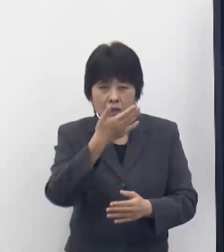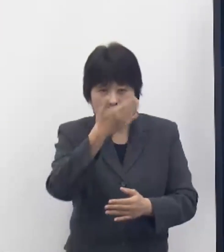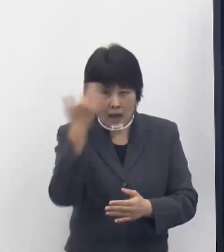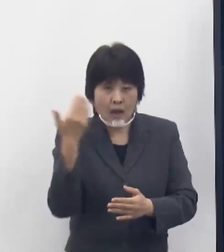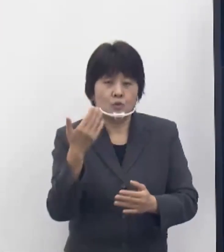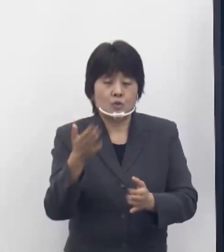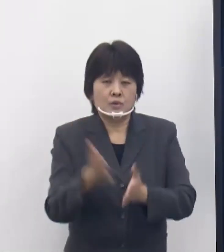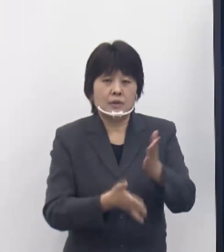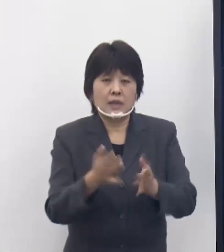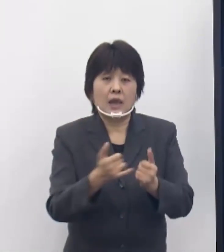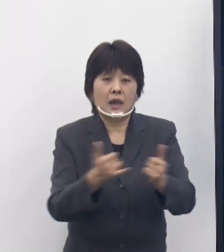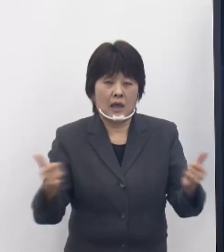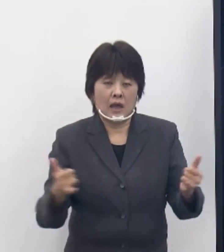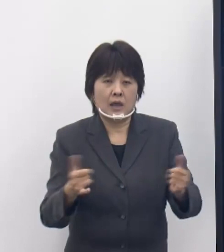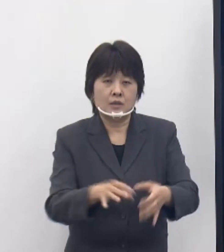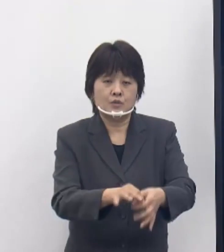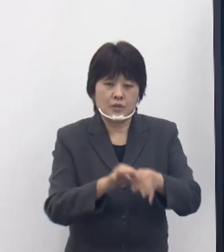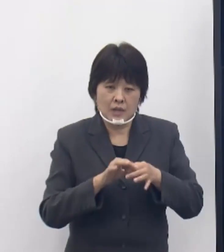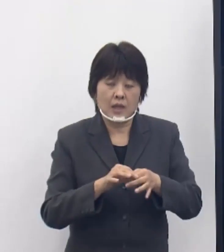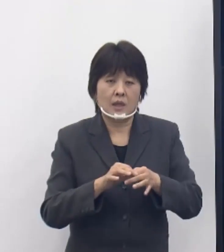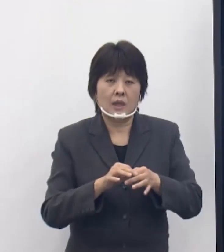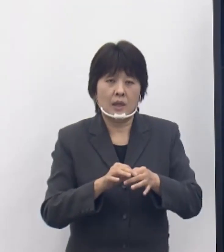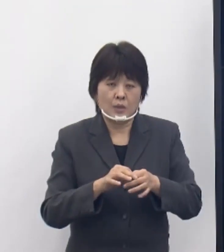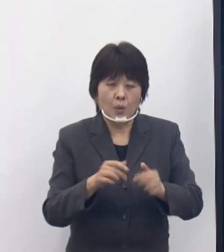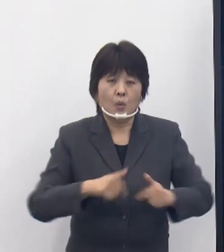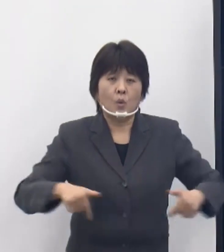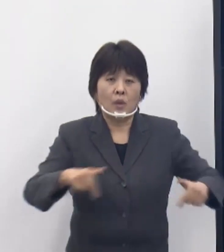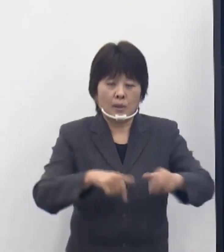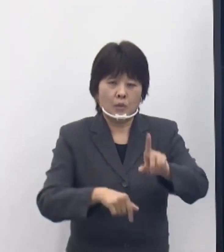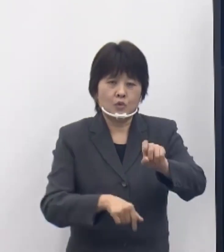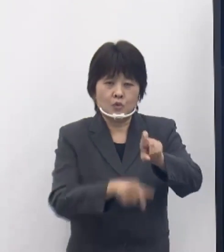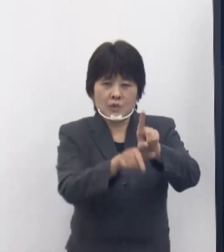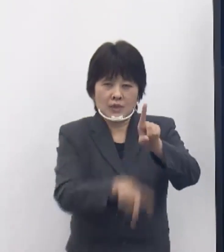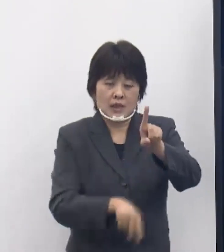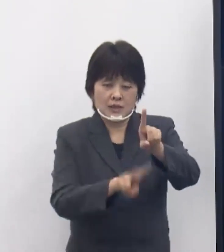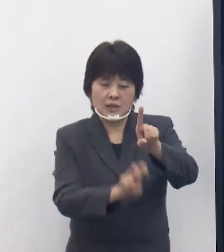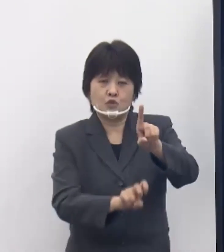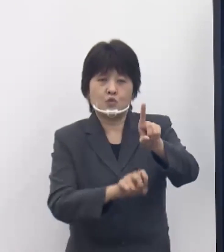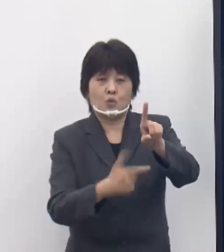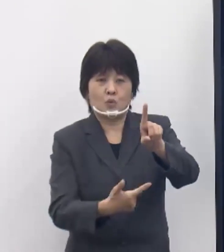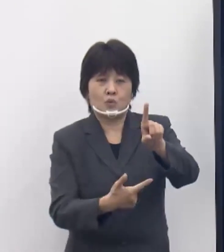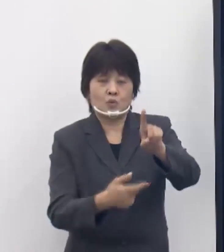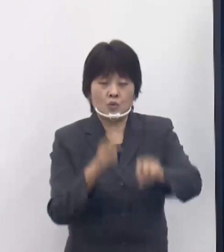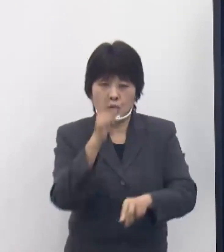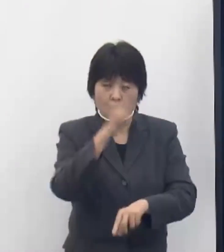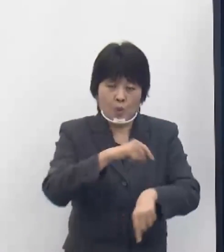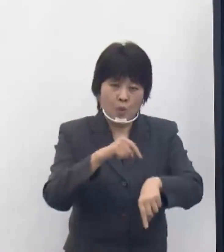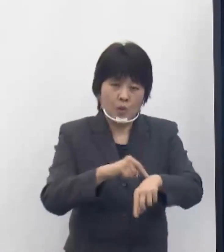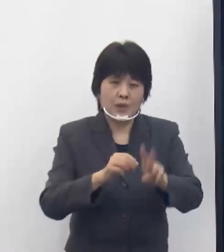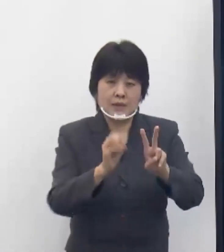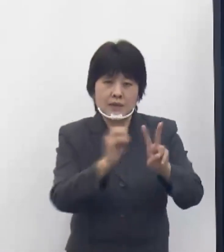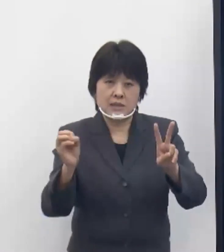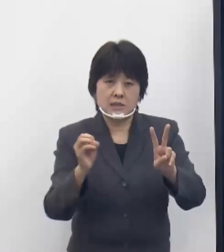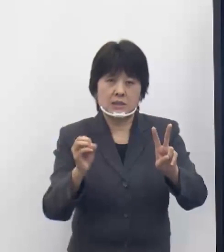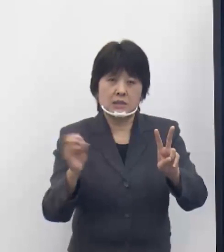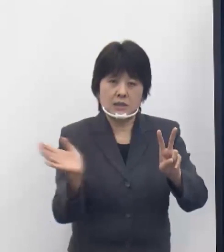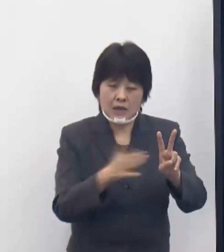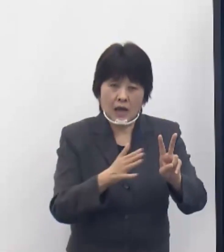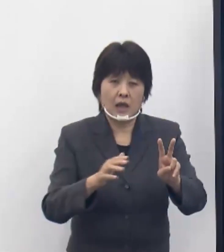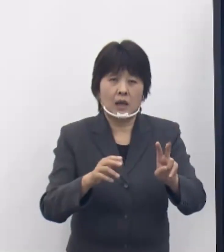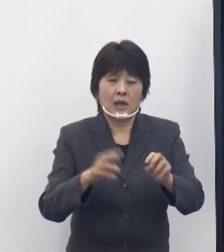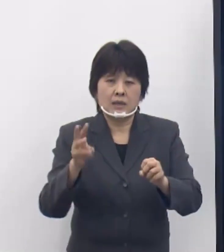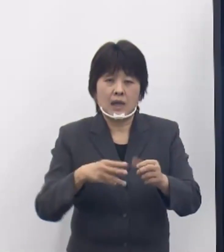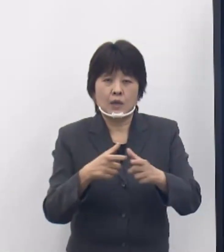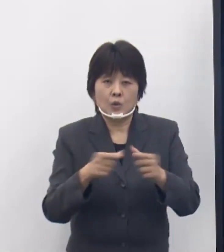ーに関するフォーラムを11月26日午後2時より彩の